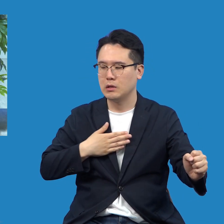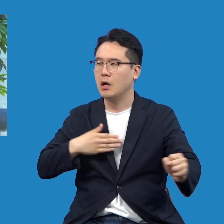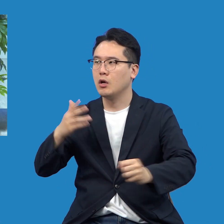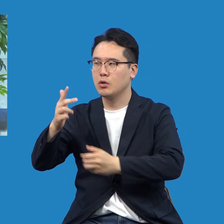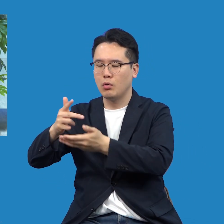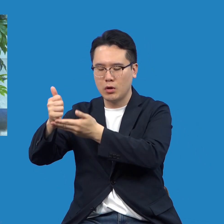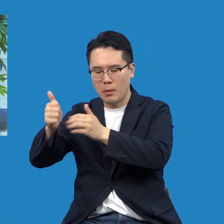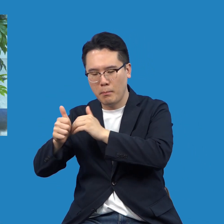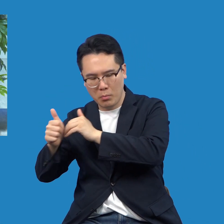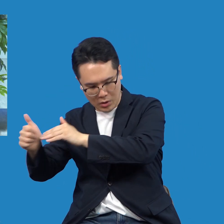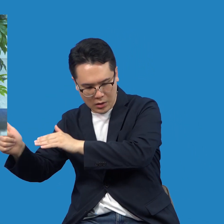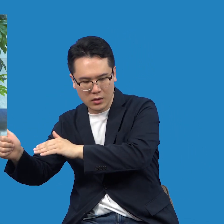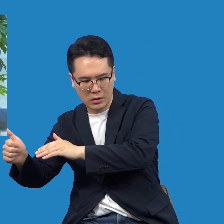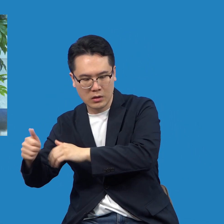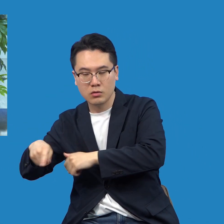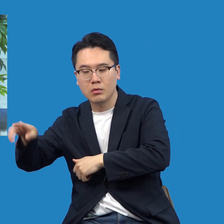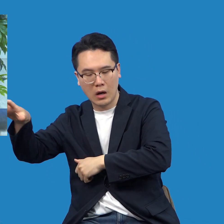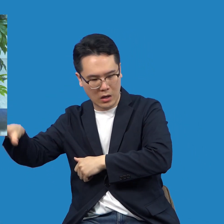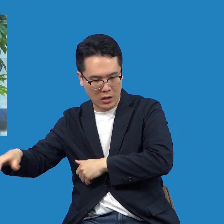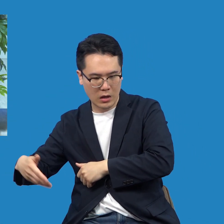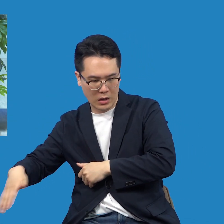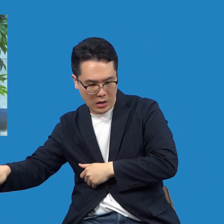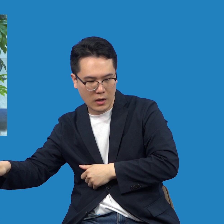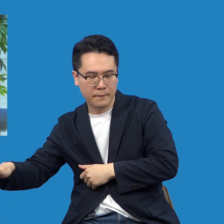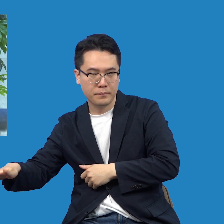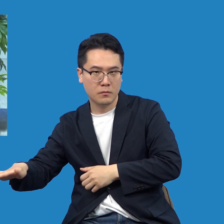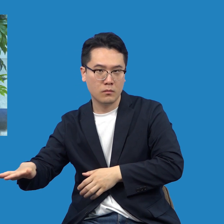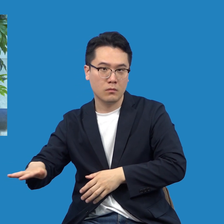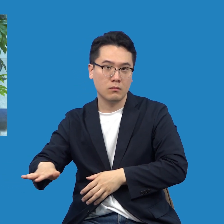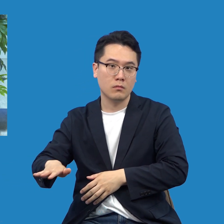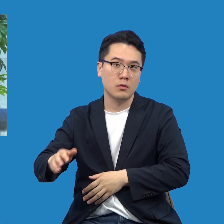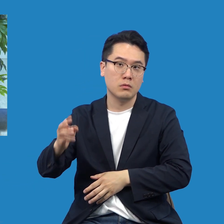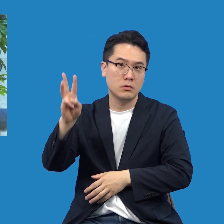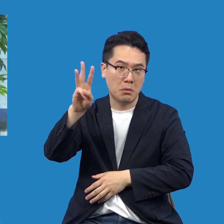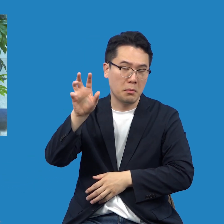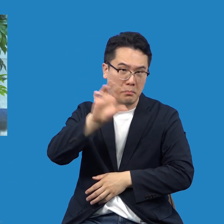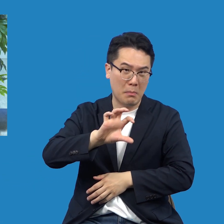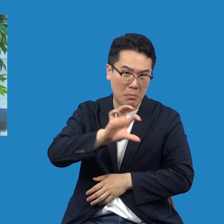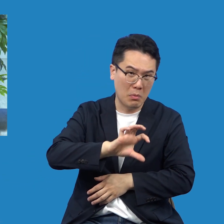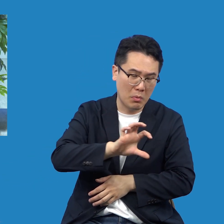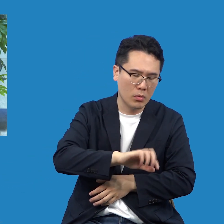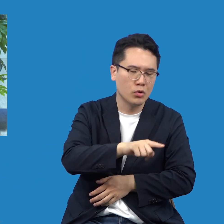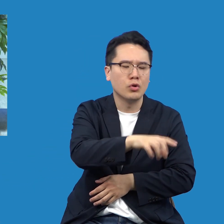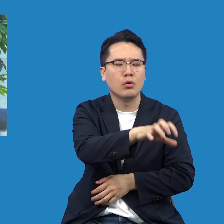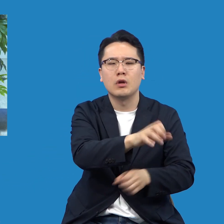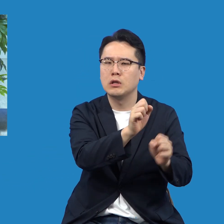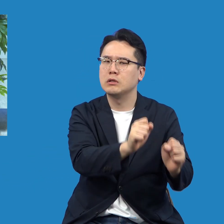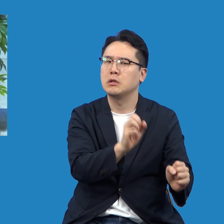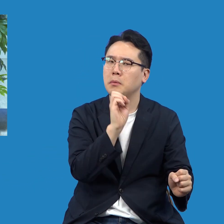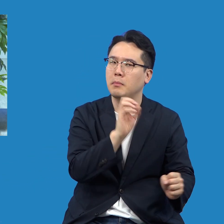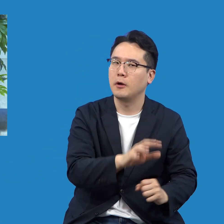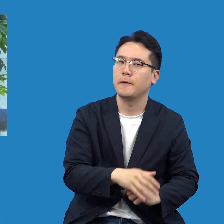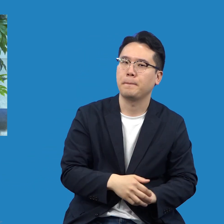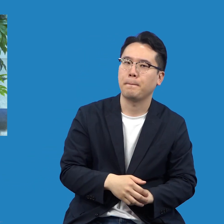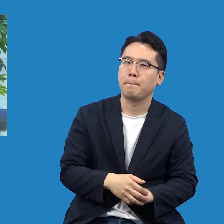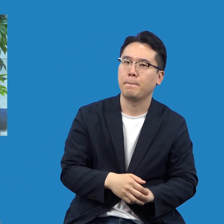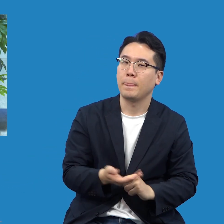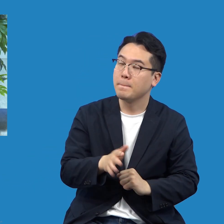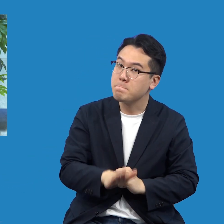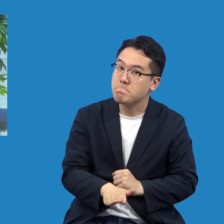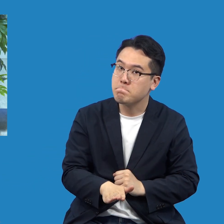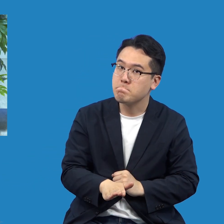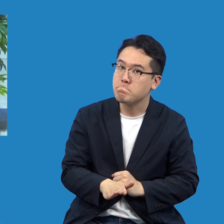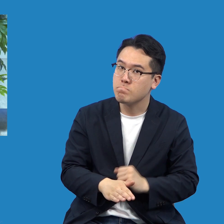그런 엘리야 스승에게 엘리사는 명을 세 번씩이나 어겨가면서까지 굳이